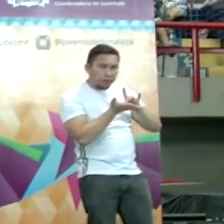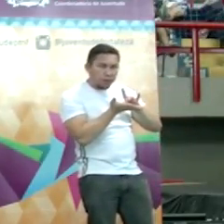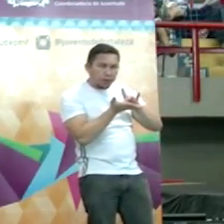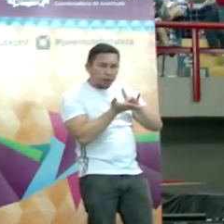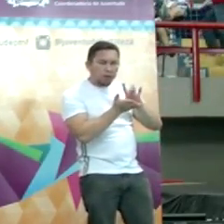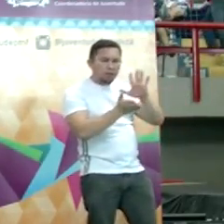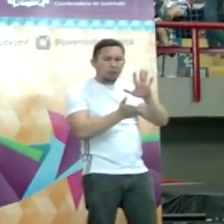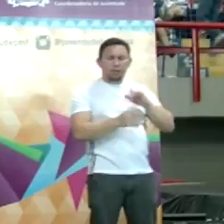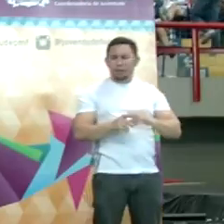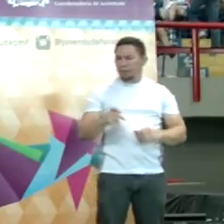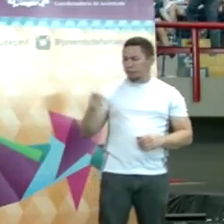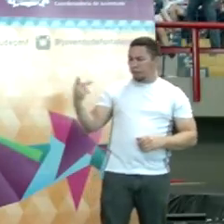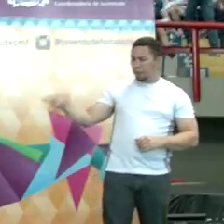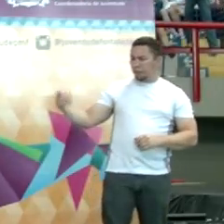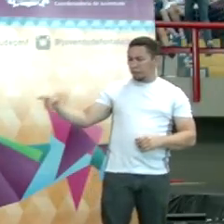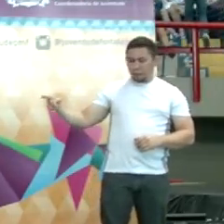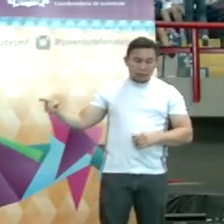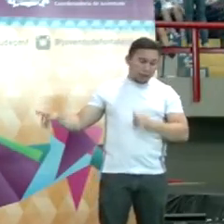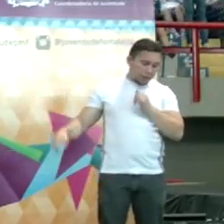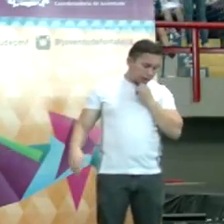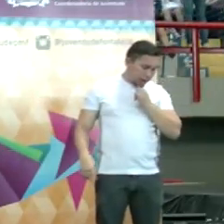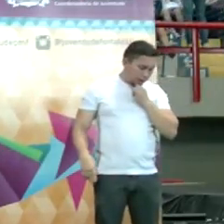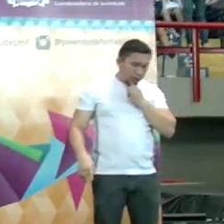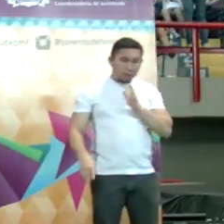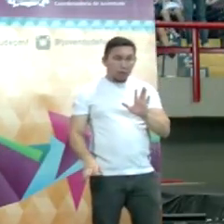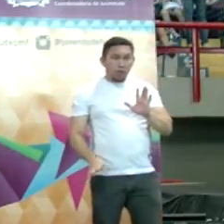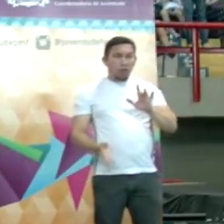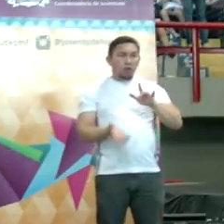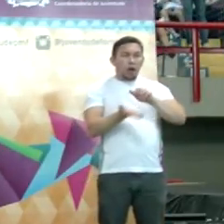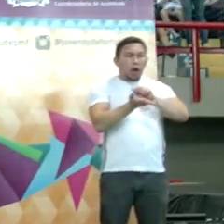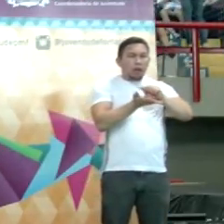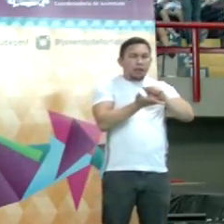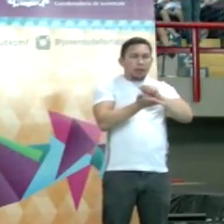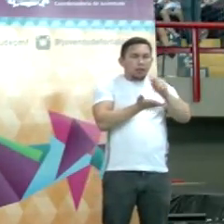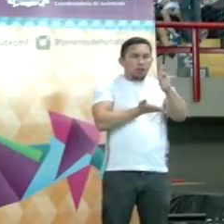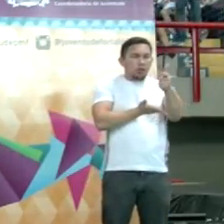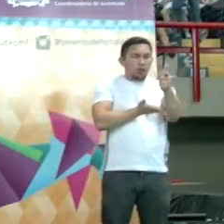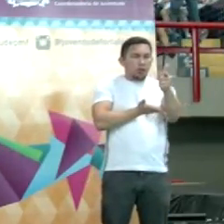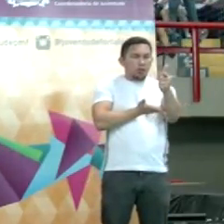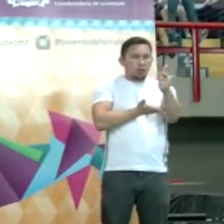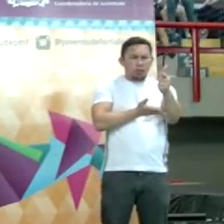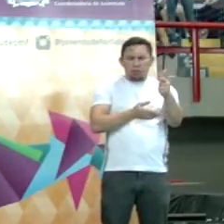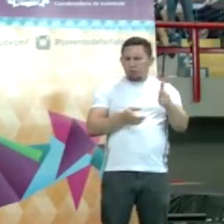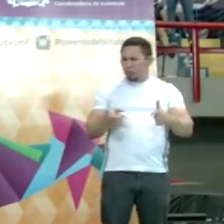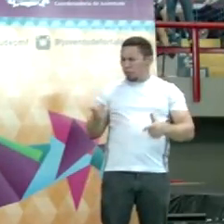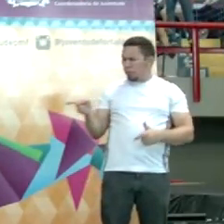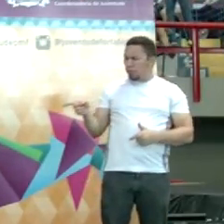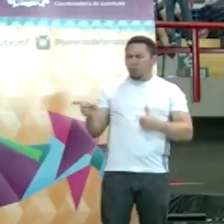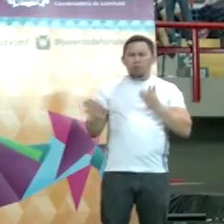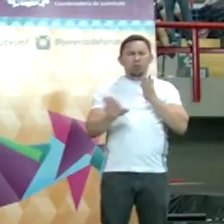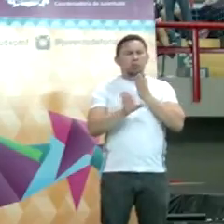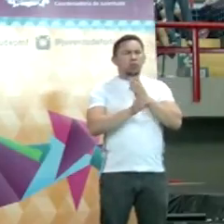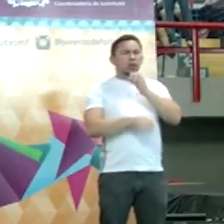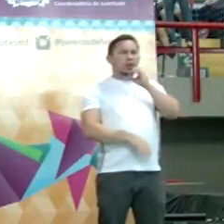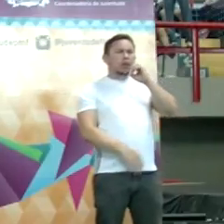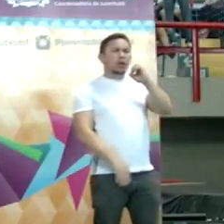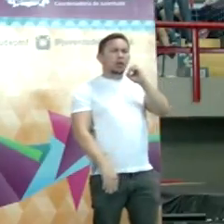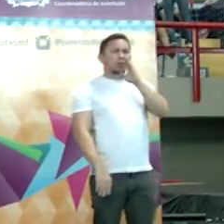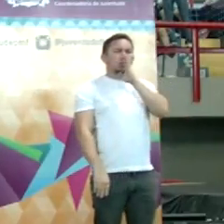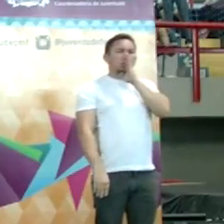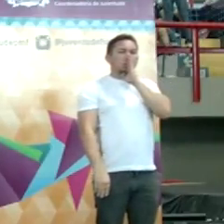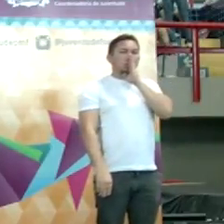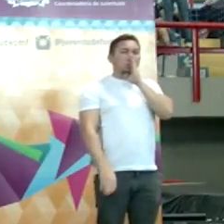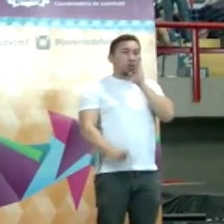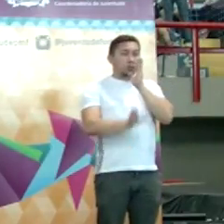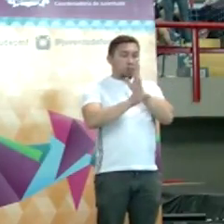pergunto, nesse caso, não tem atrito. Por que, que o atrito aqui é nulo, professor? Porque